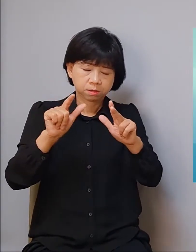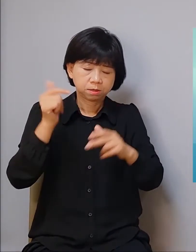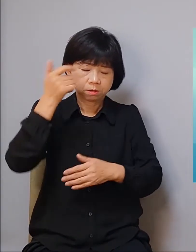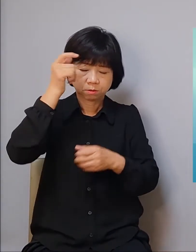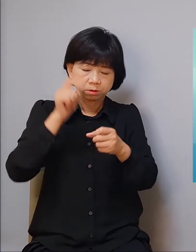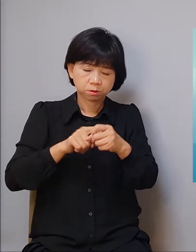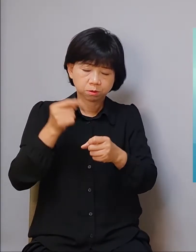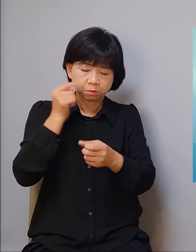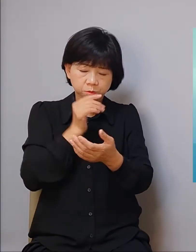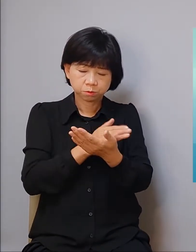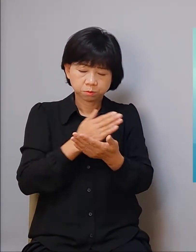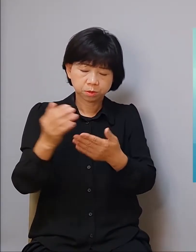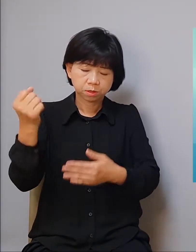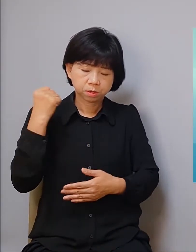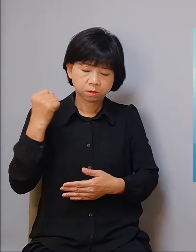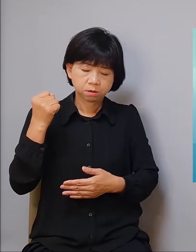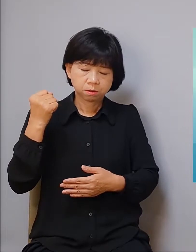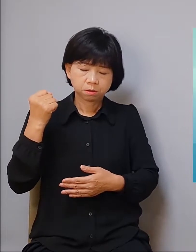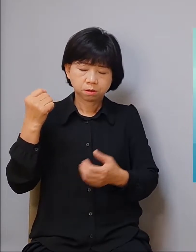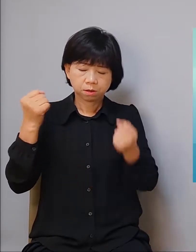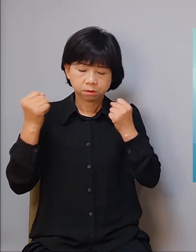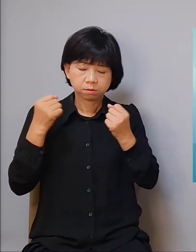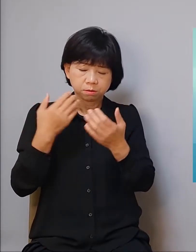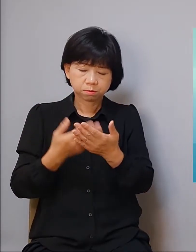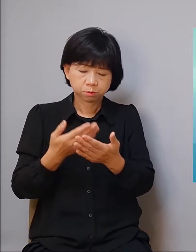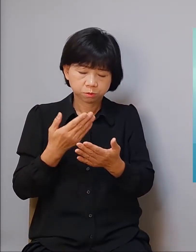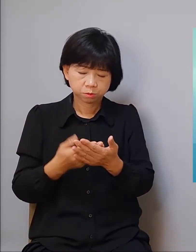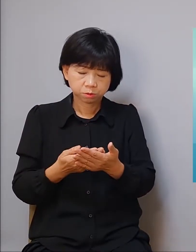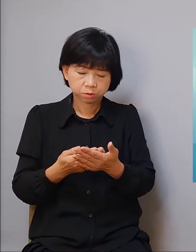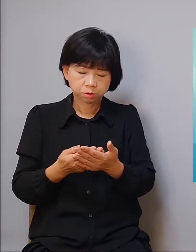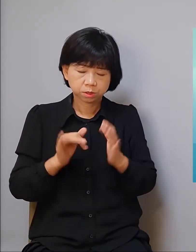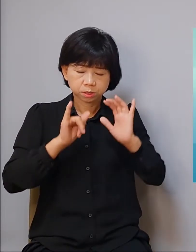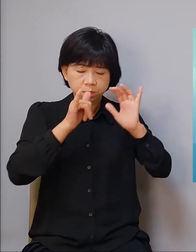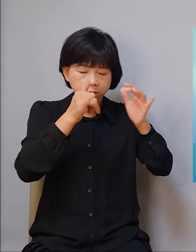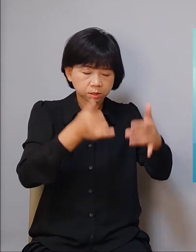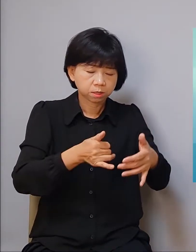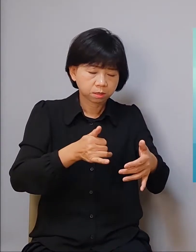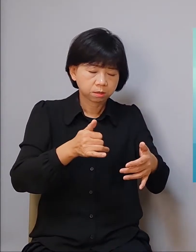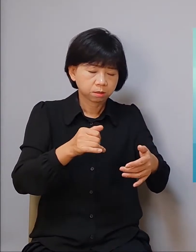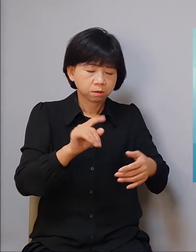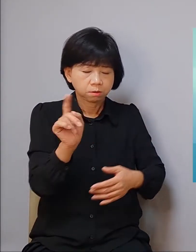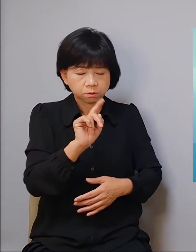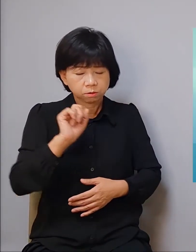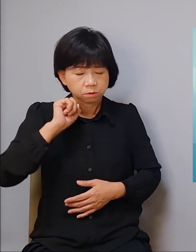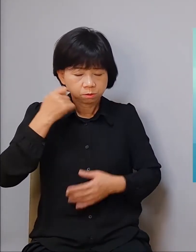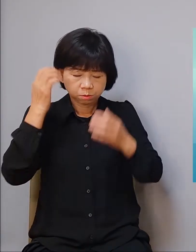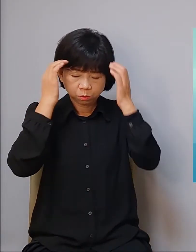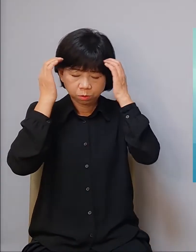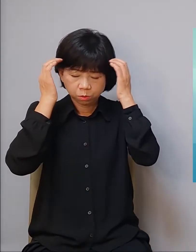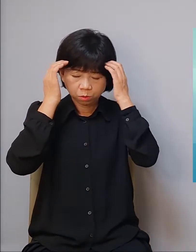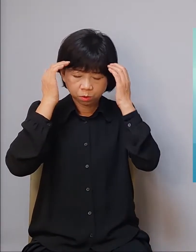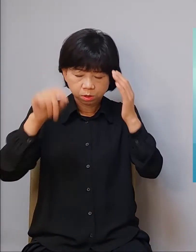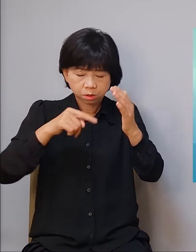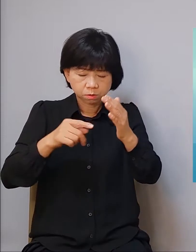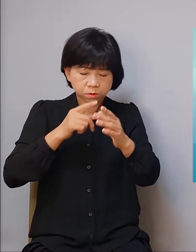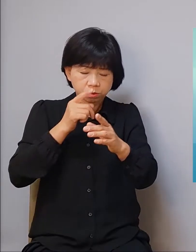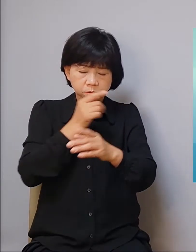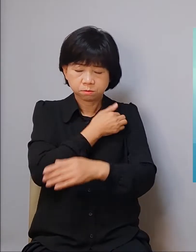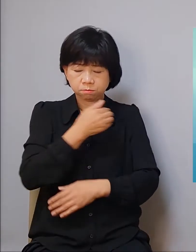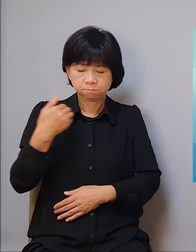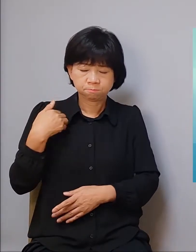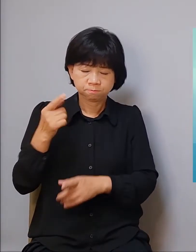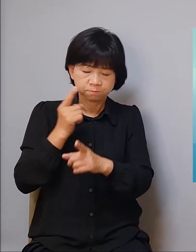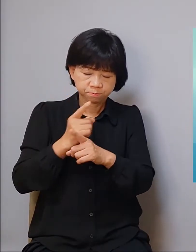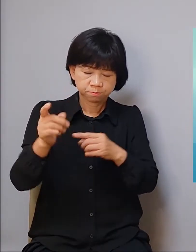영적 분별력과 강건함을 더하여 주셔서 세상 어떤 어려움과 고난 속에도 능히 이길 수 있도록